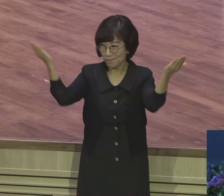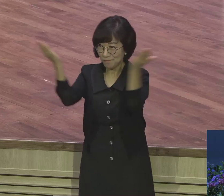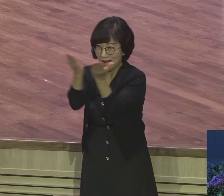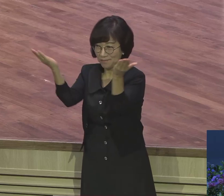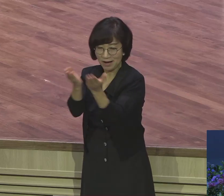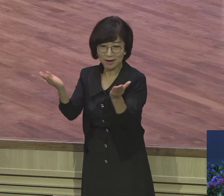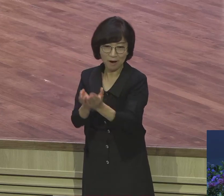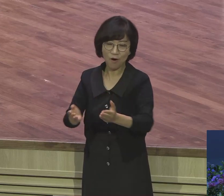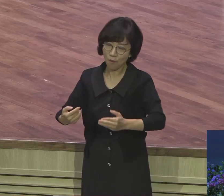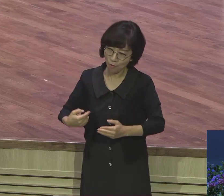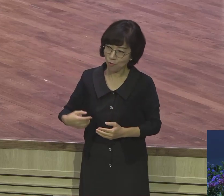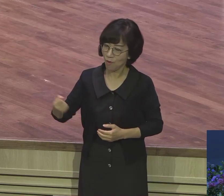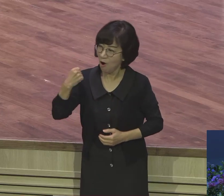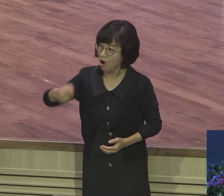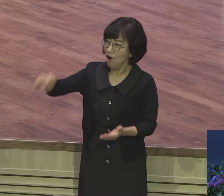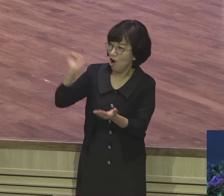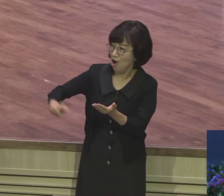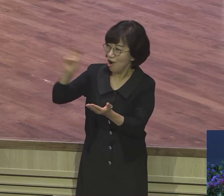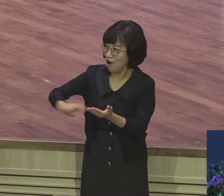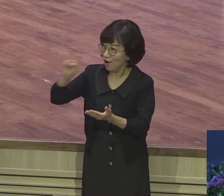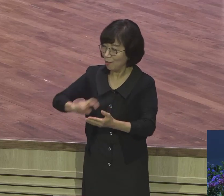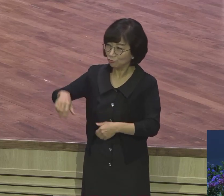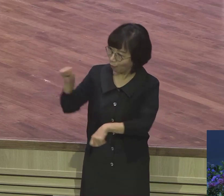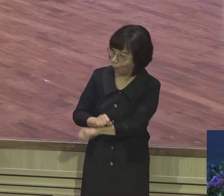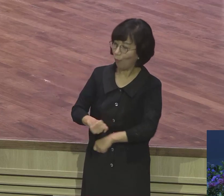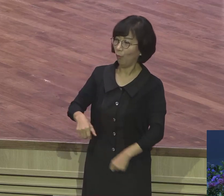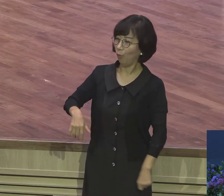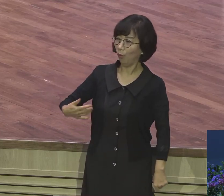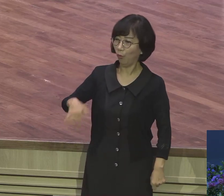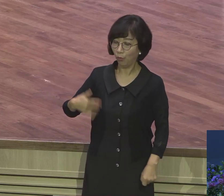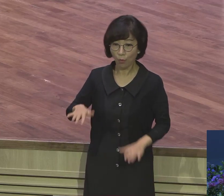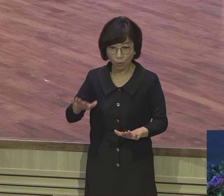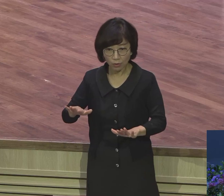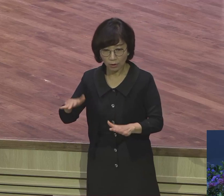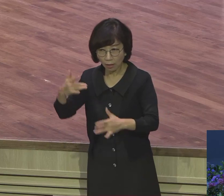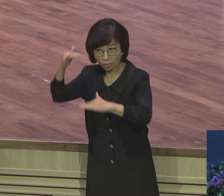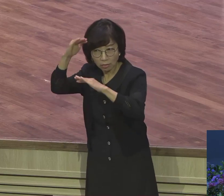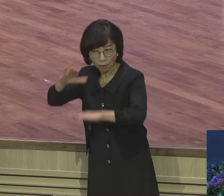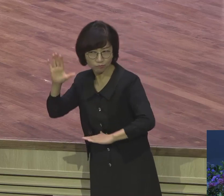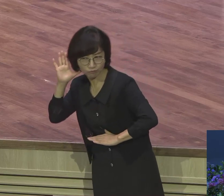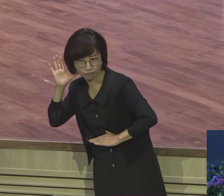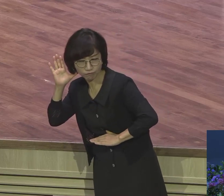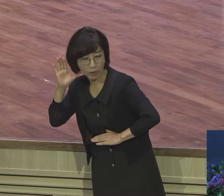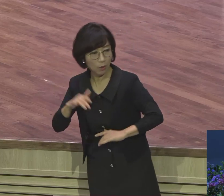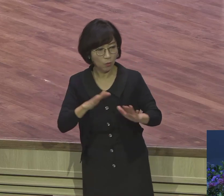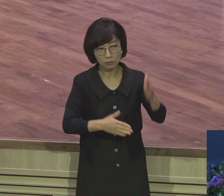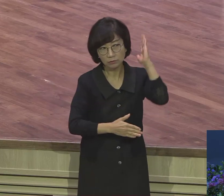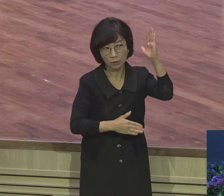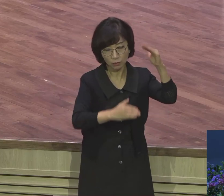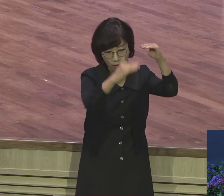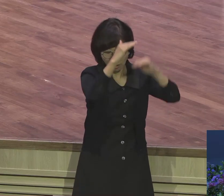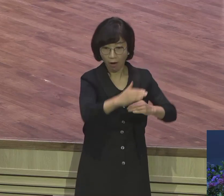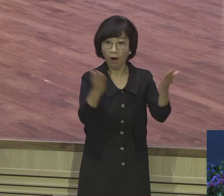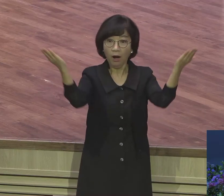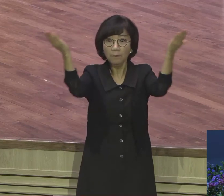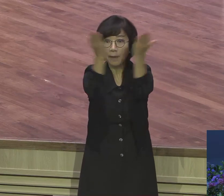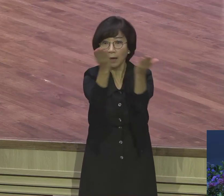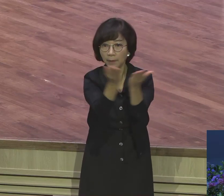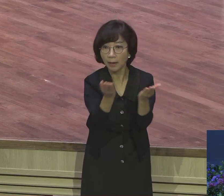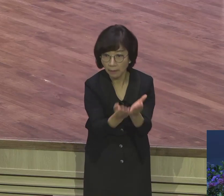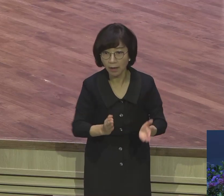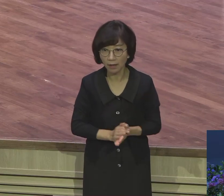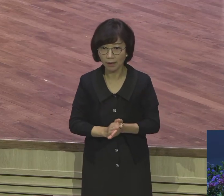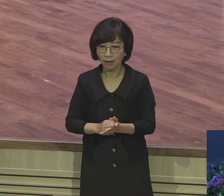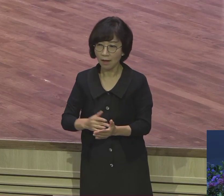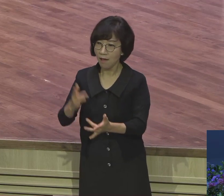우리가 늘 아는 찬양 엄청나게 불렀던 찬양인데도 불같은 성령 입만 불같은